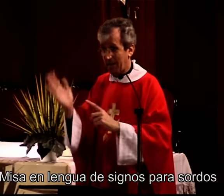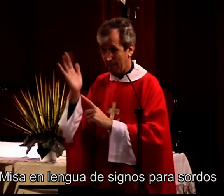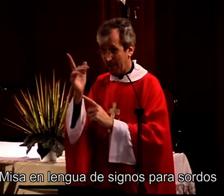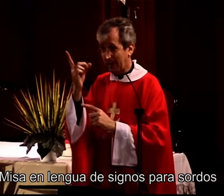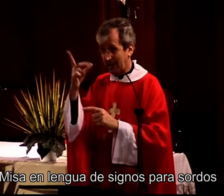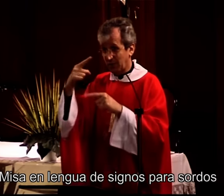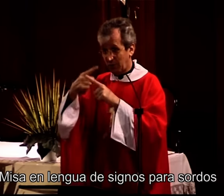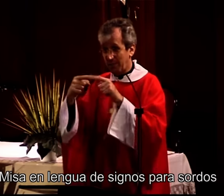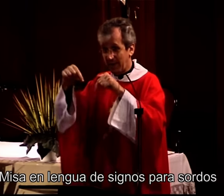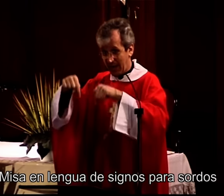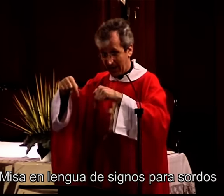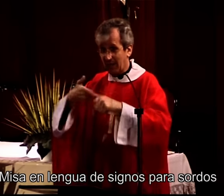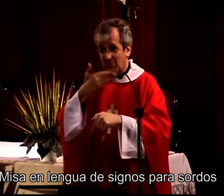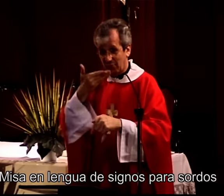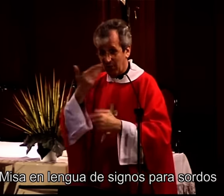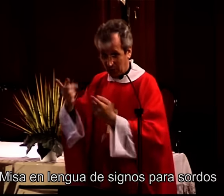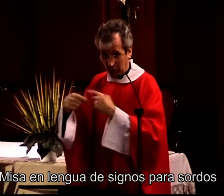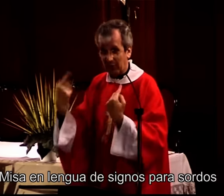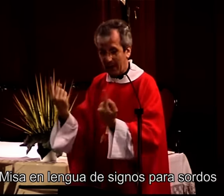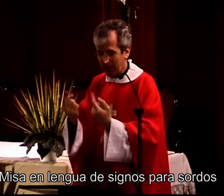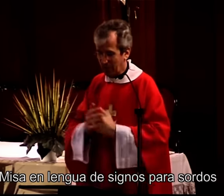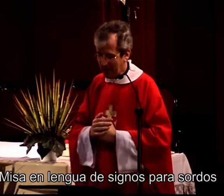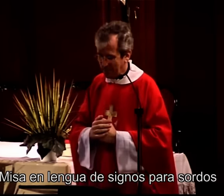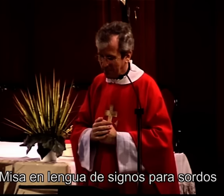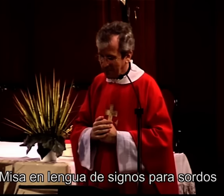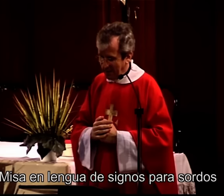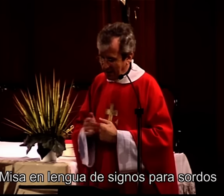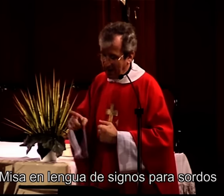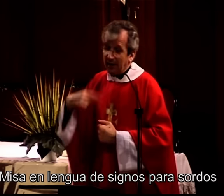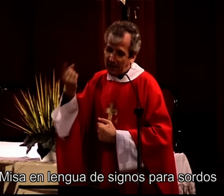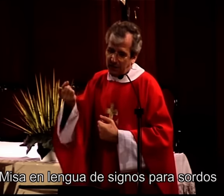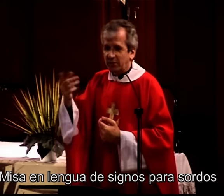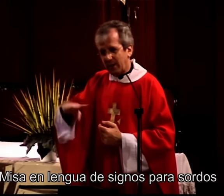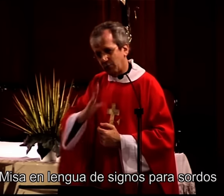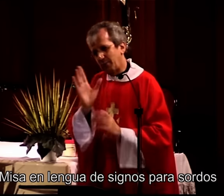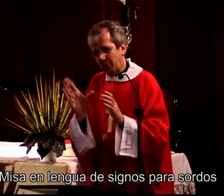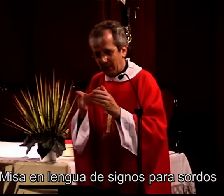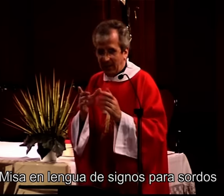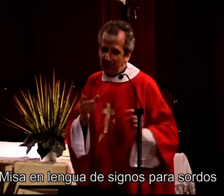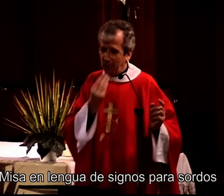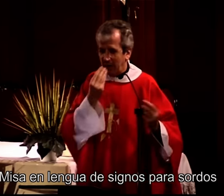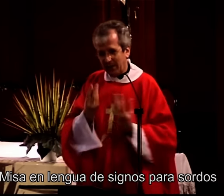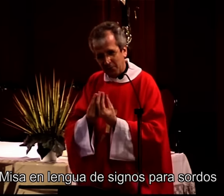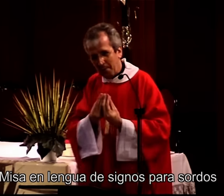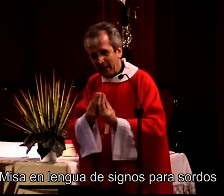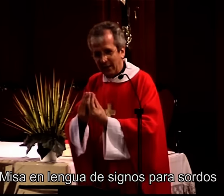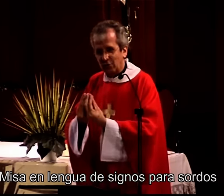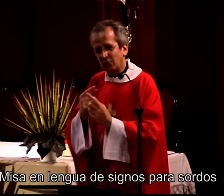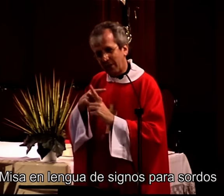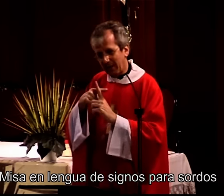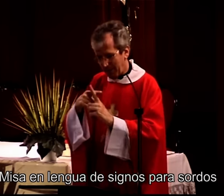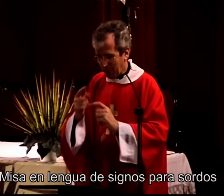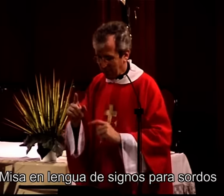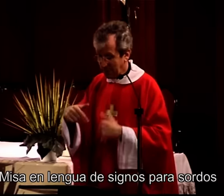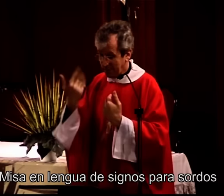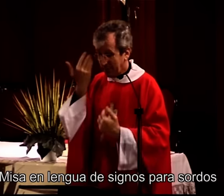Milagrosa, viernes a las 12 y media aquí con toda la parroquia, que después tendremos la posibilidad de poder compartir nosotros